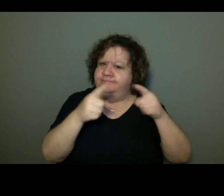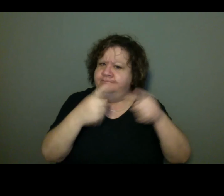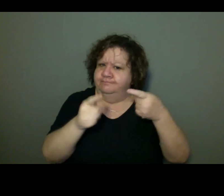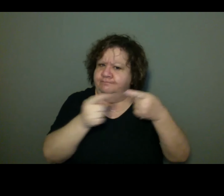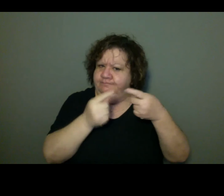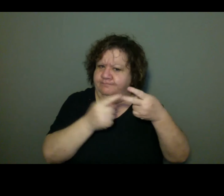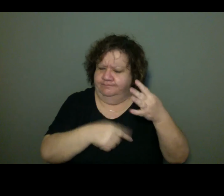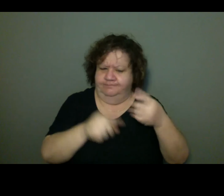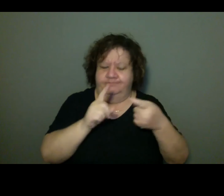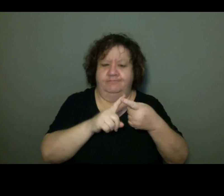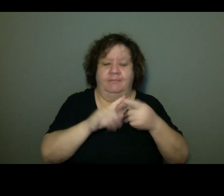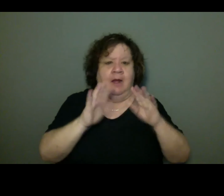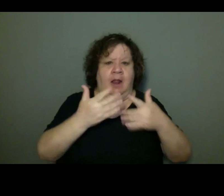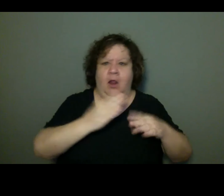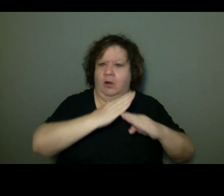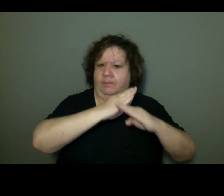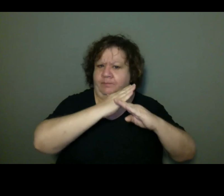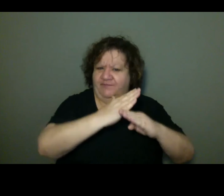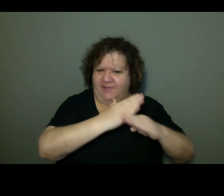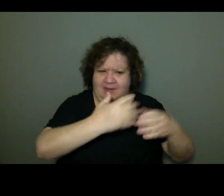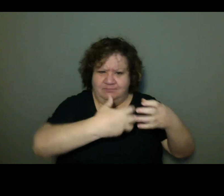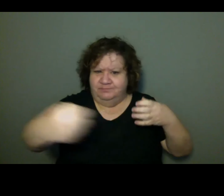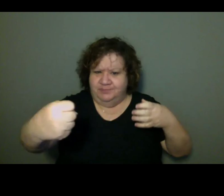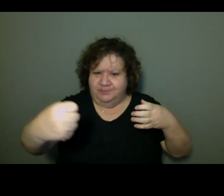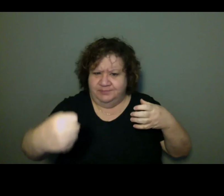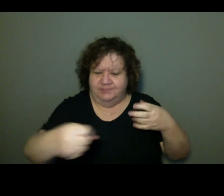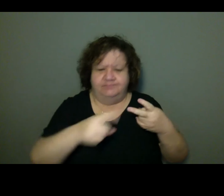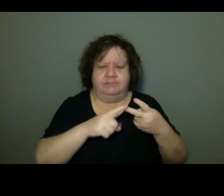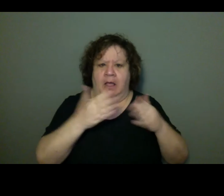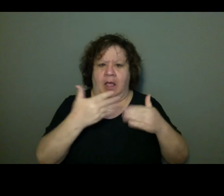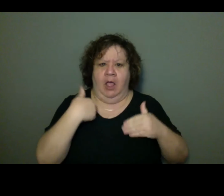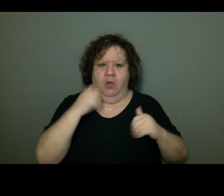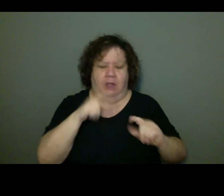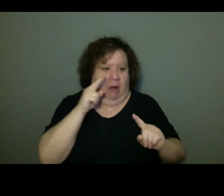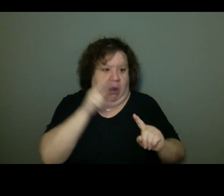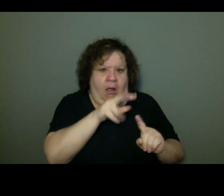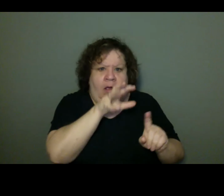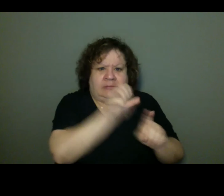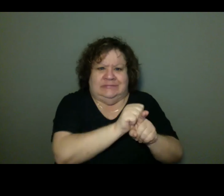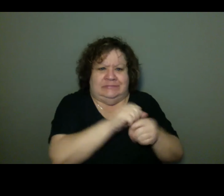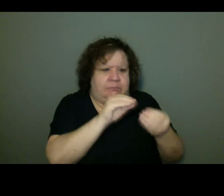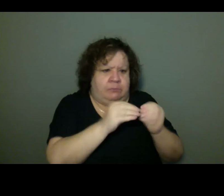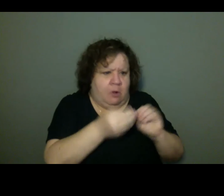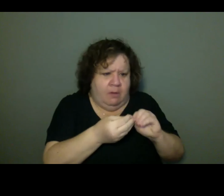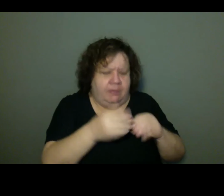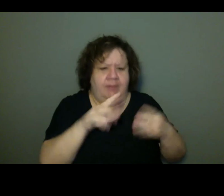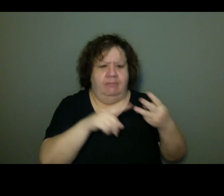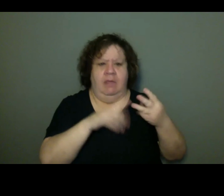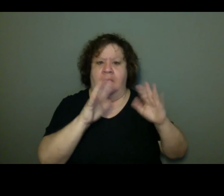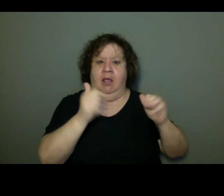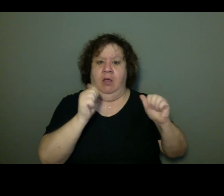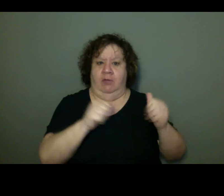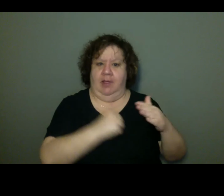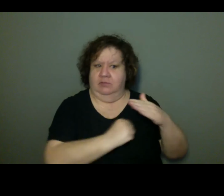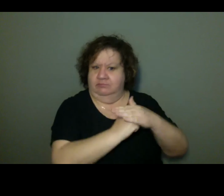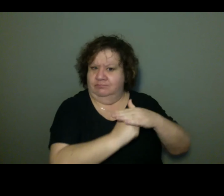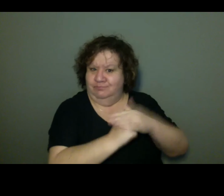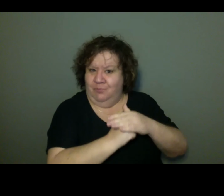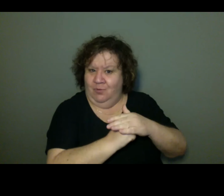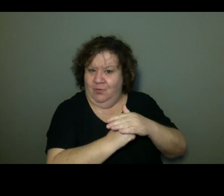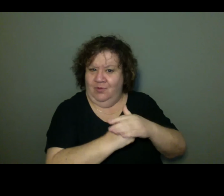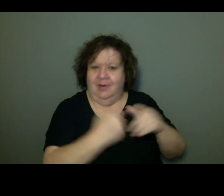prevención, identificación precoz, intervención rápida y medidas adecuadas para poder gestionar bien